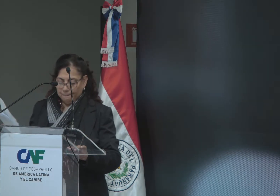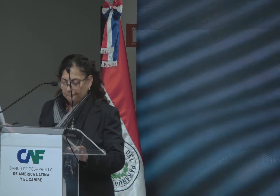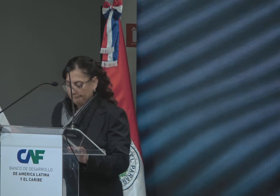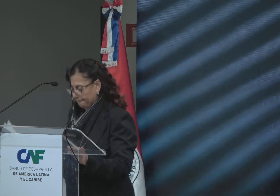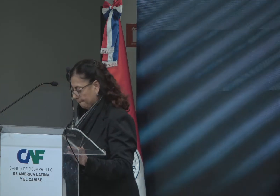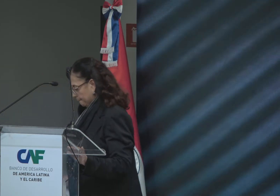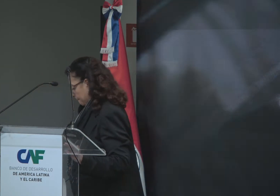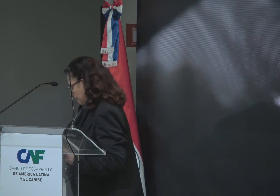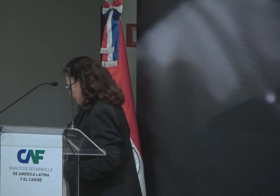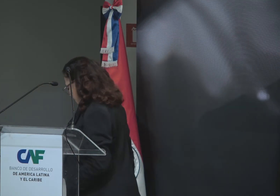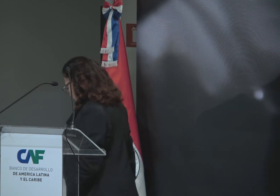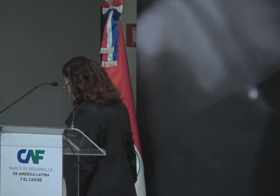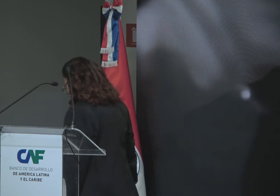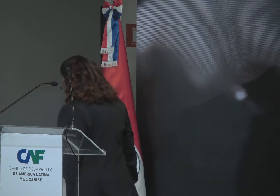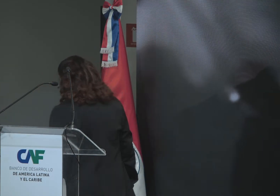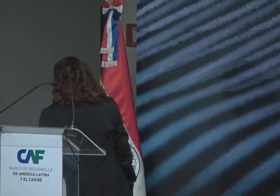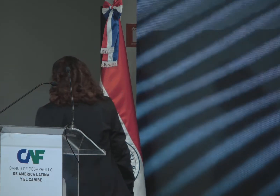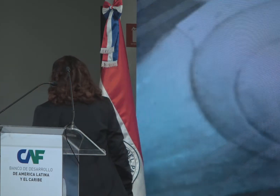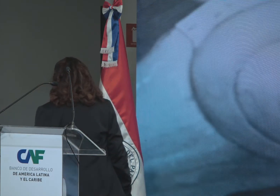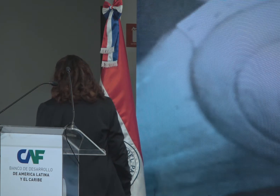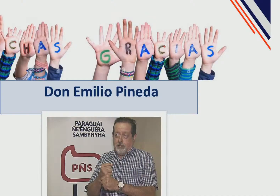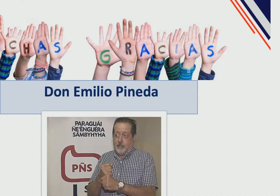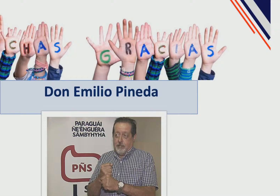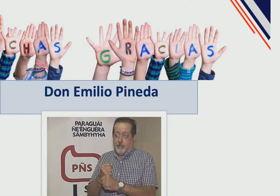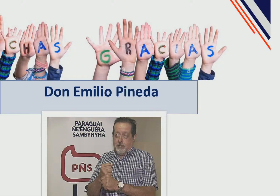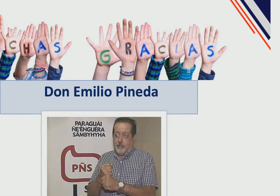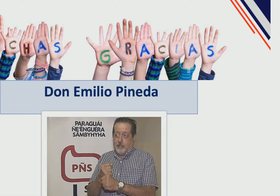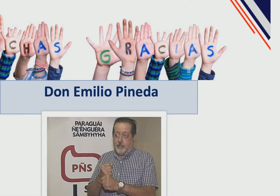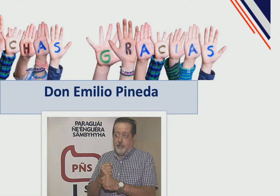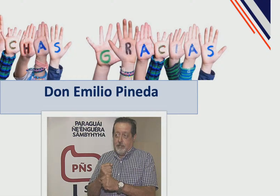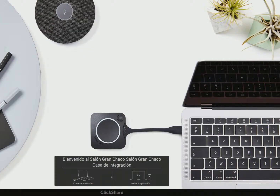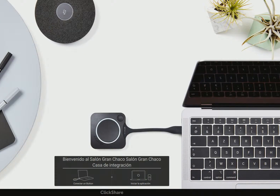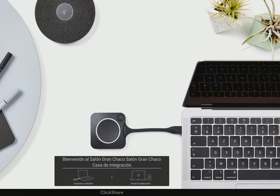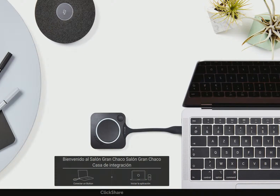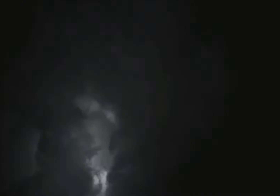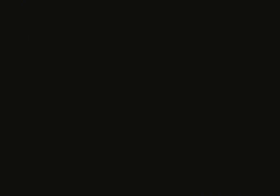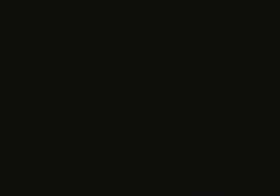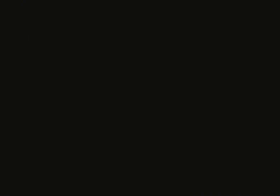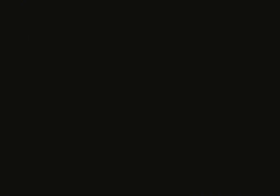las puntas del paraguas me entró en el oído.